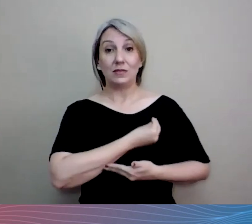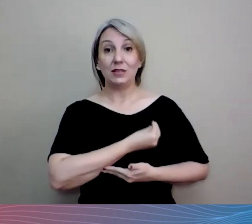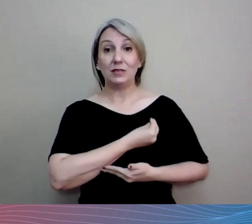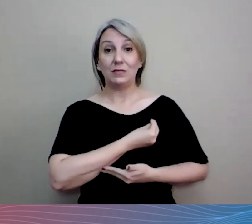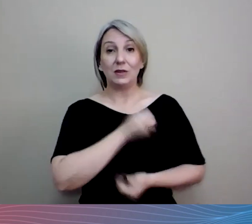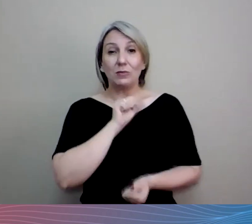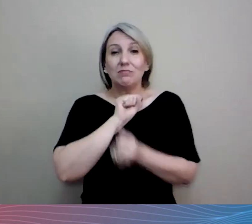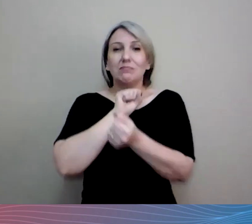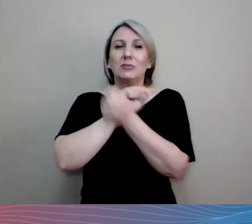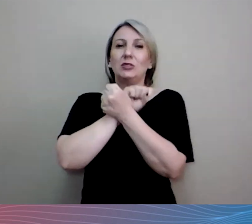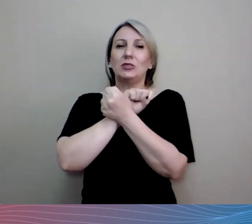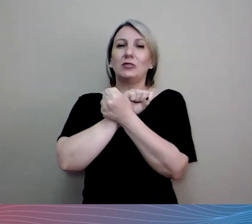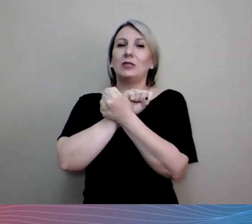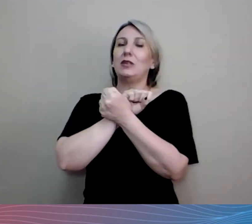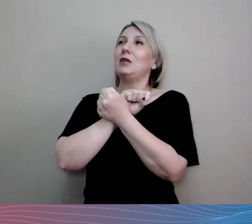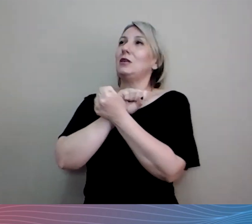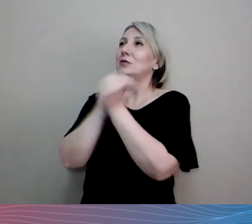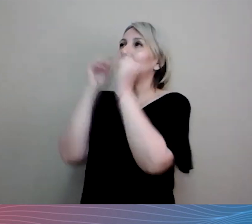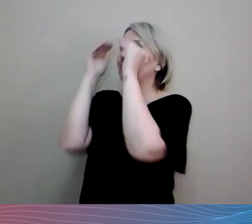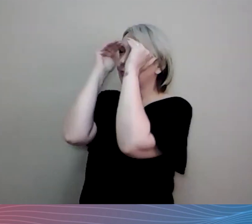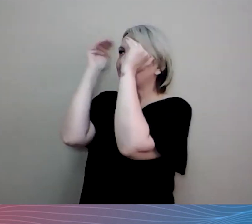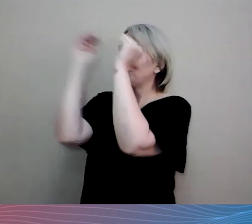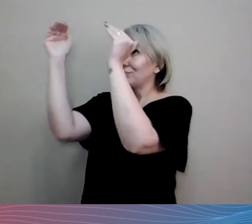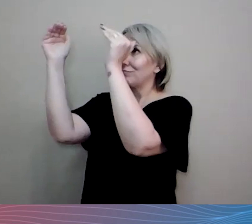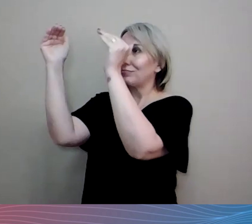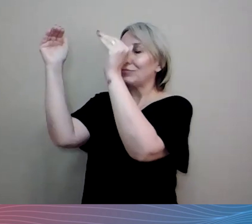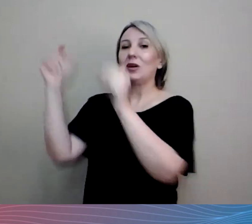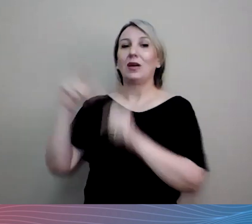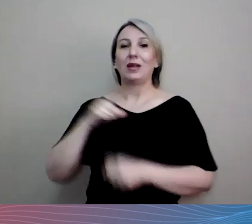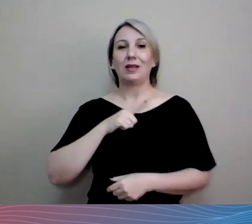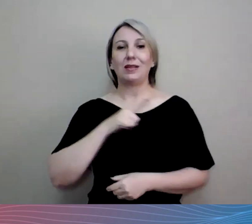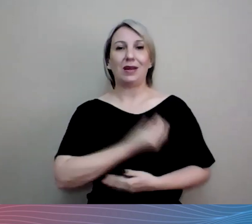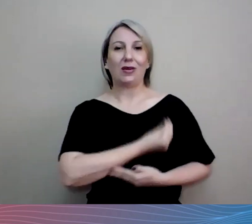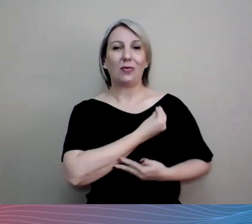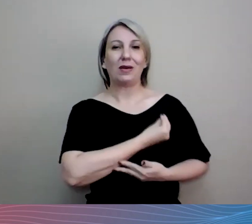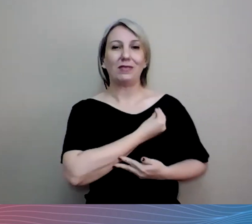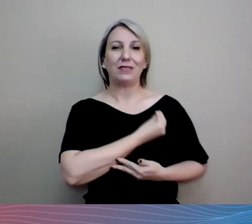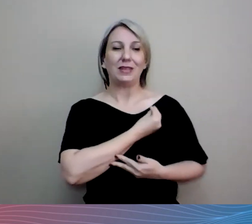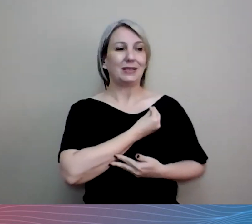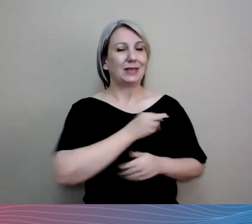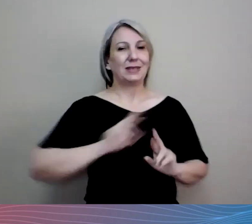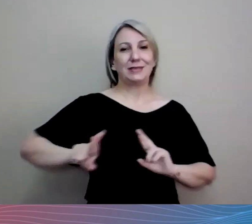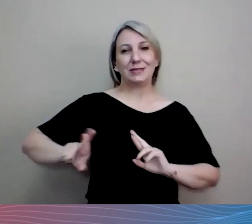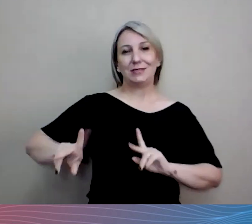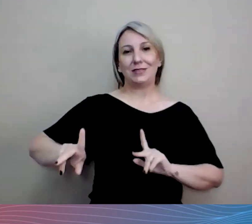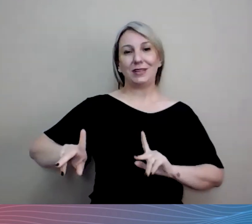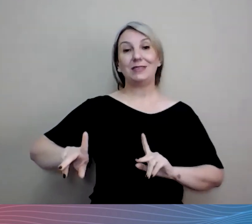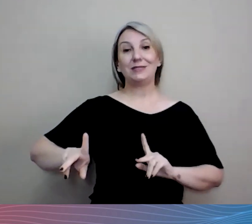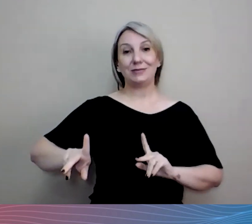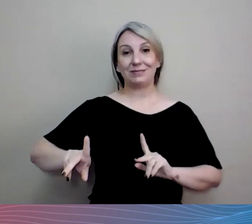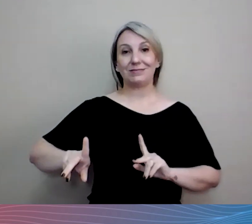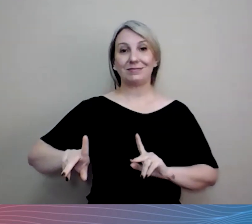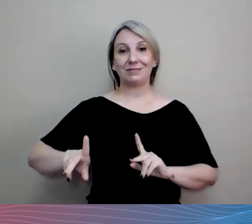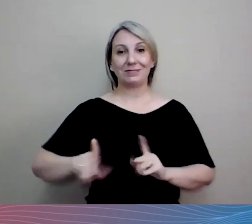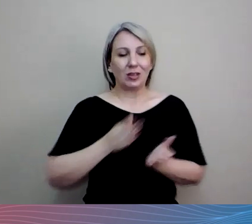Senhor, ele tem um tipo de andar, tem um tipo de procedimento, tem um tipo de comportamento, tá? Então isso nós